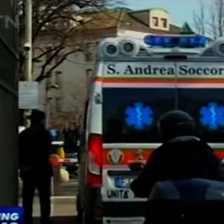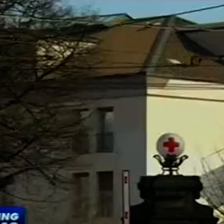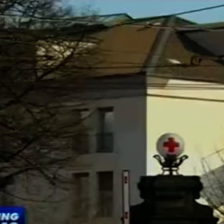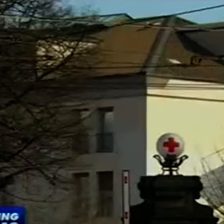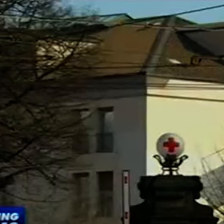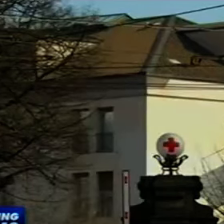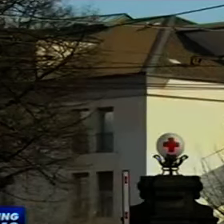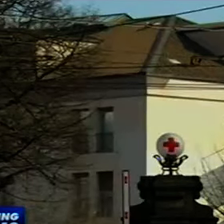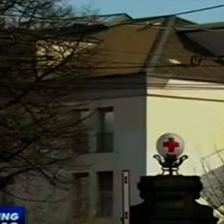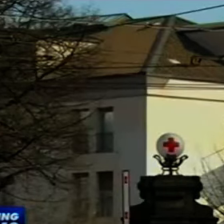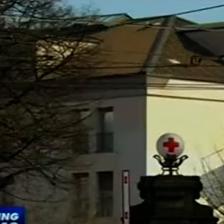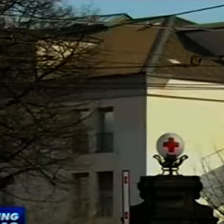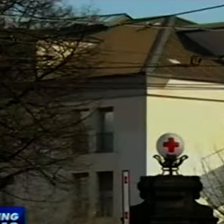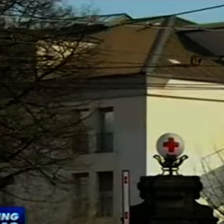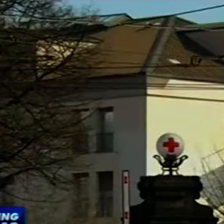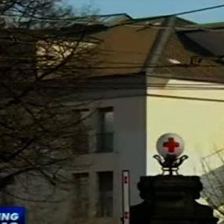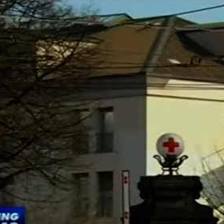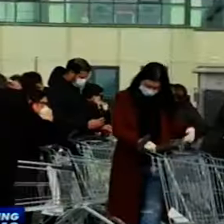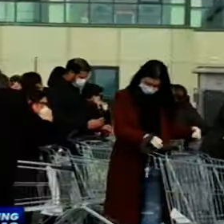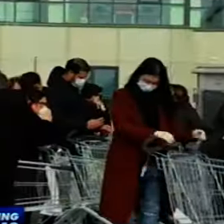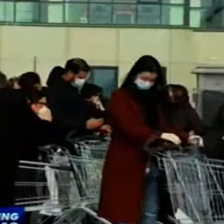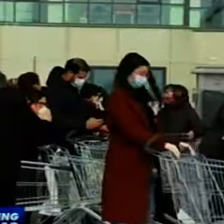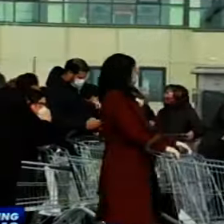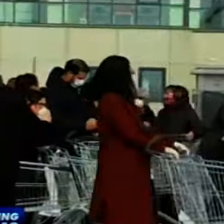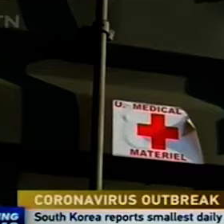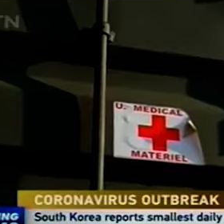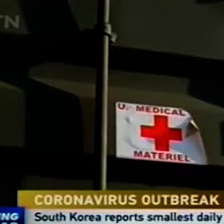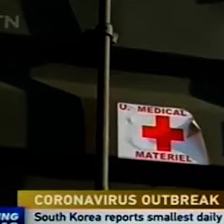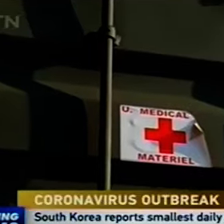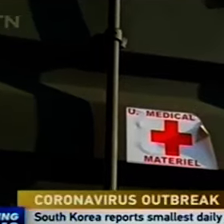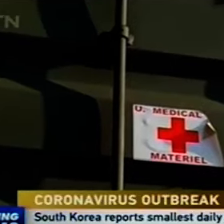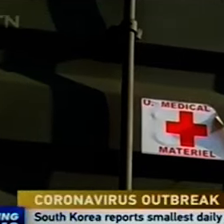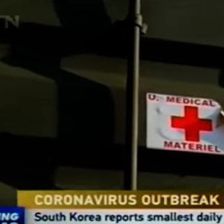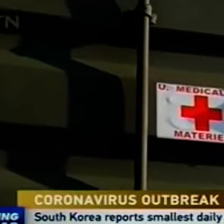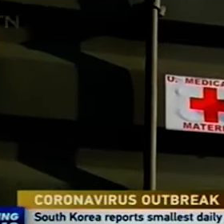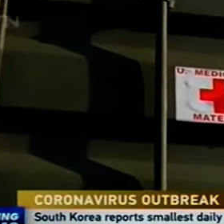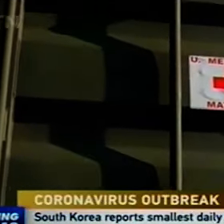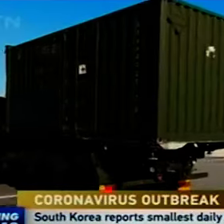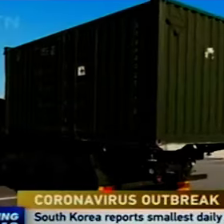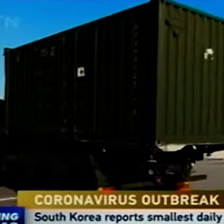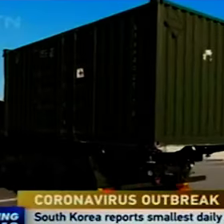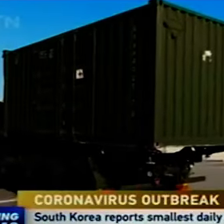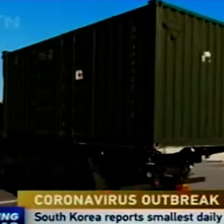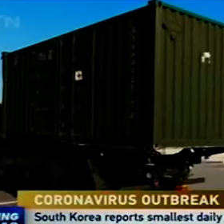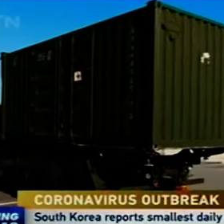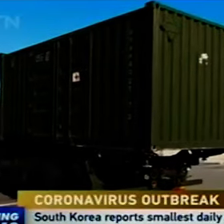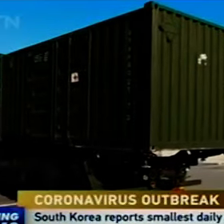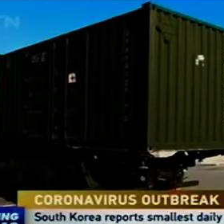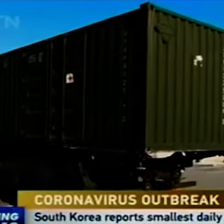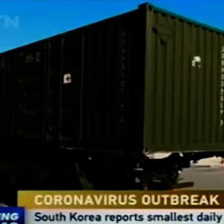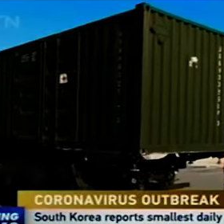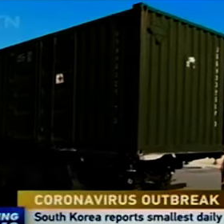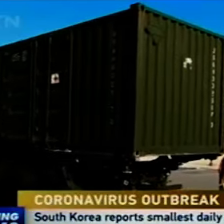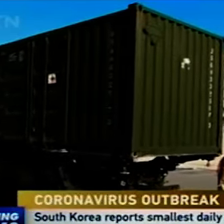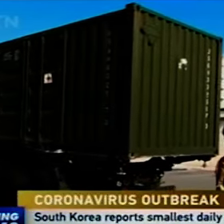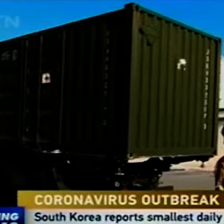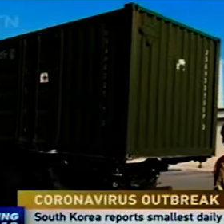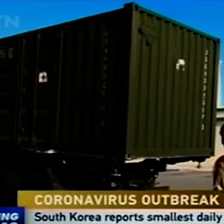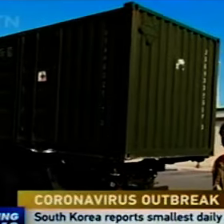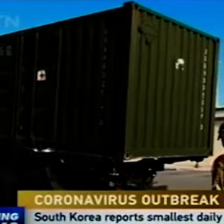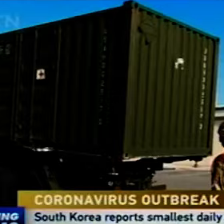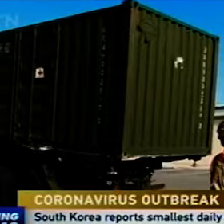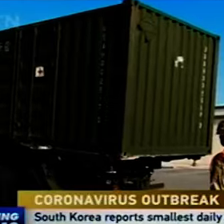revoir réponse pour donner l'assistance, mettre en phase de sécurité, bien des bonnes volontés et travailler, et en même temps, continuer à maintenir l'habilité